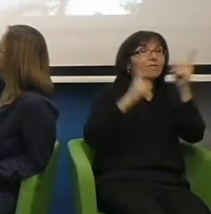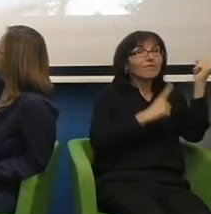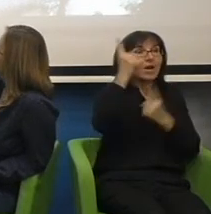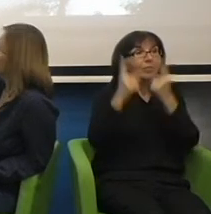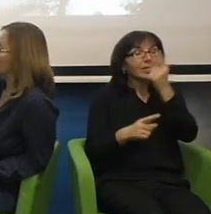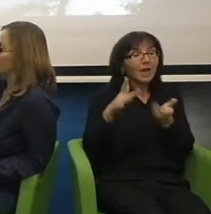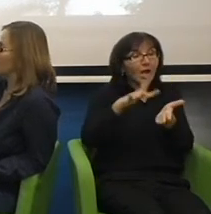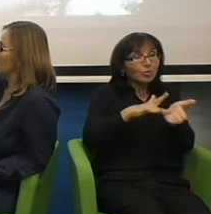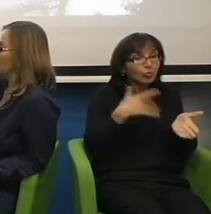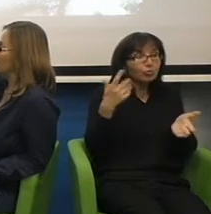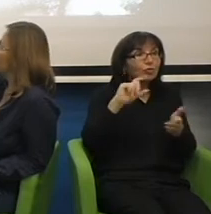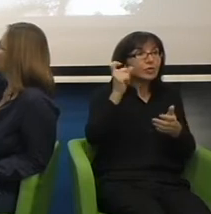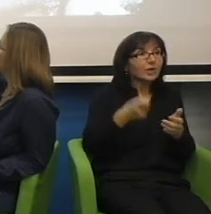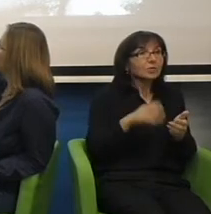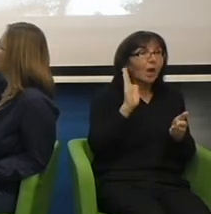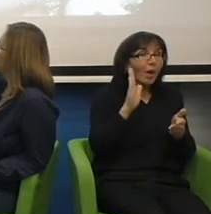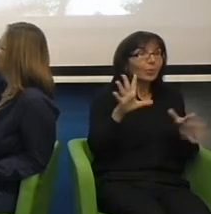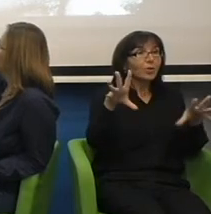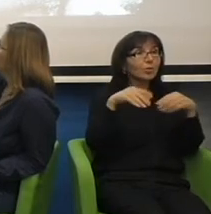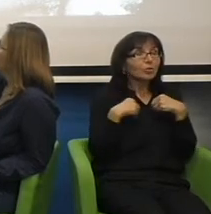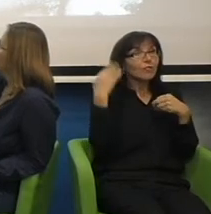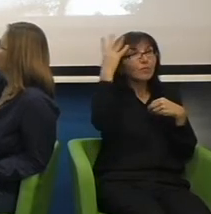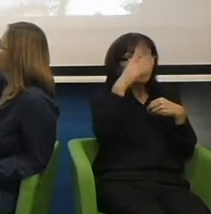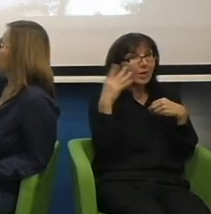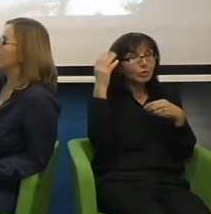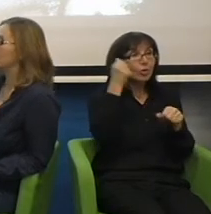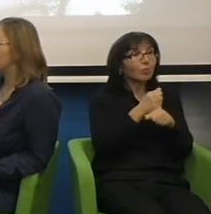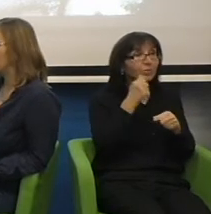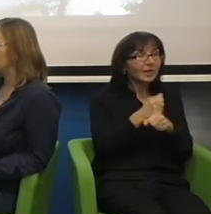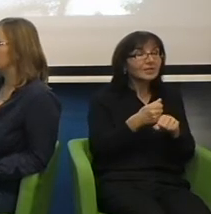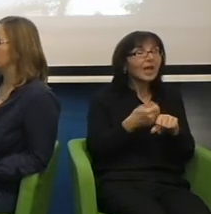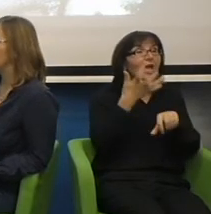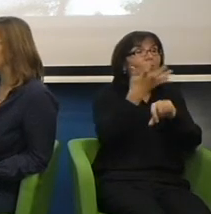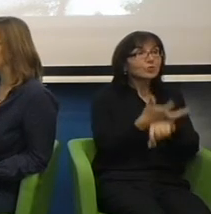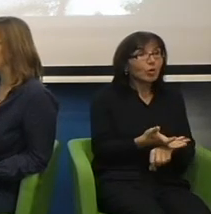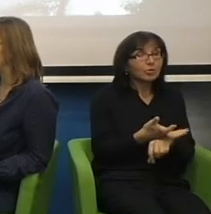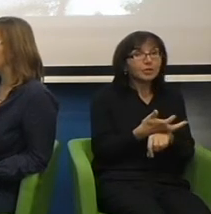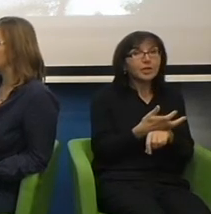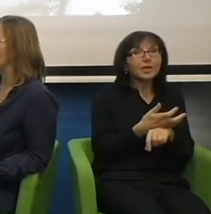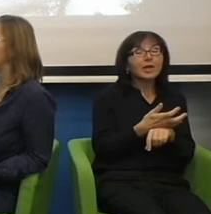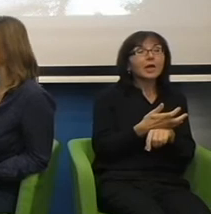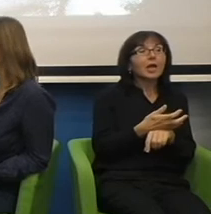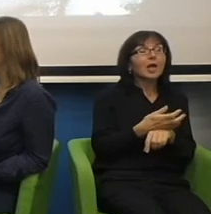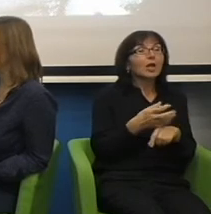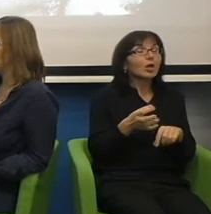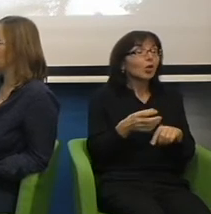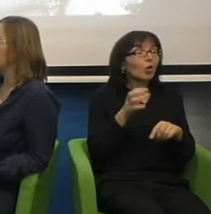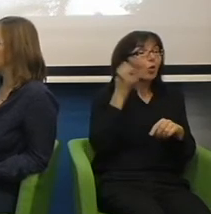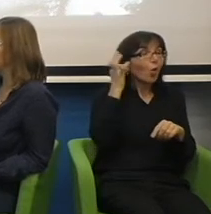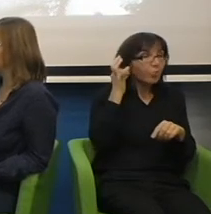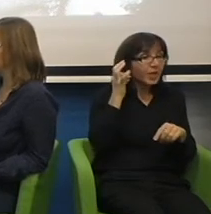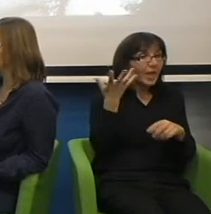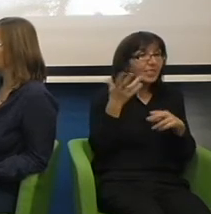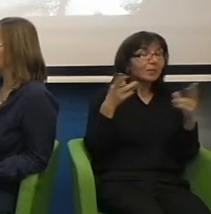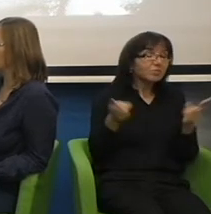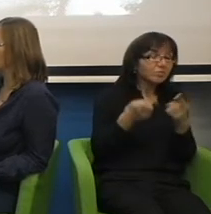No i dostaje wymarzoną pracę w stoczni. Propaganda kobiety na plakatach, kobiety na traktorach, kobiety